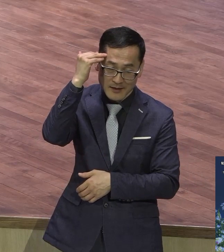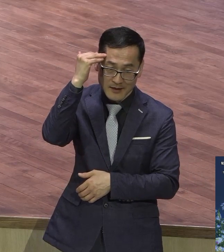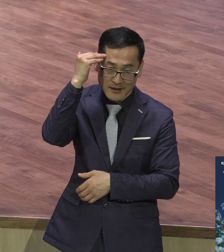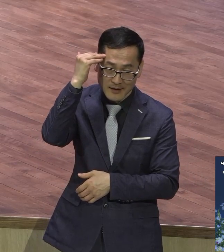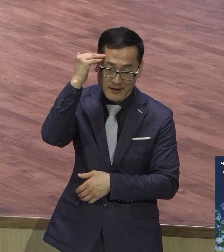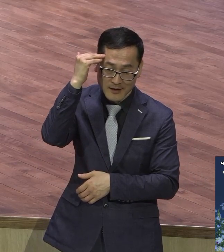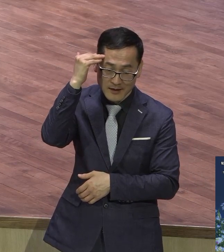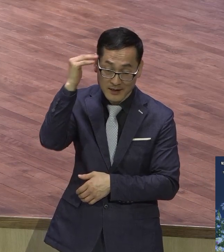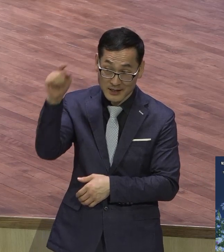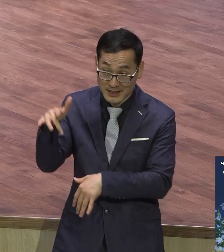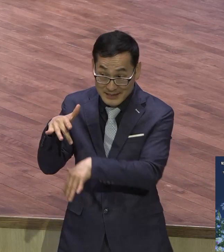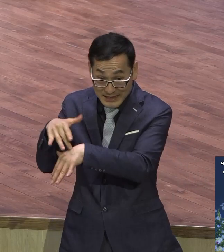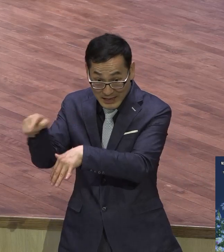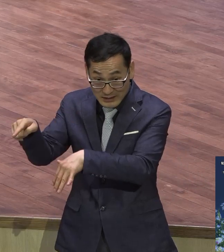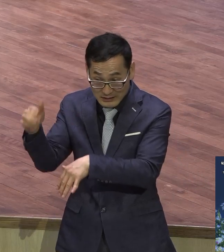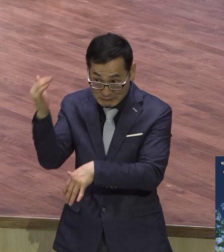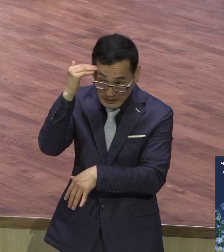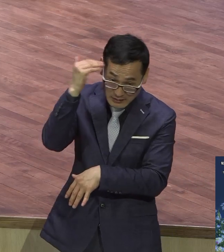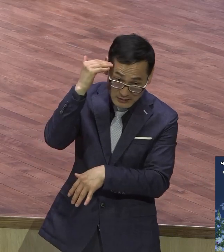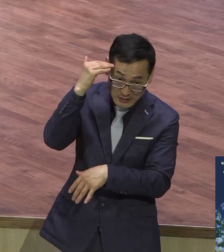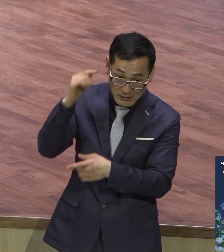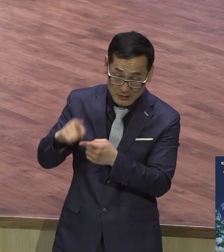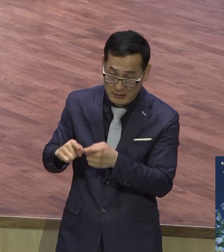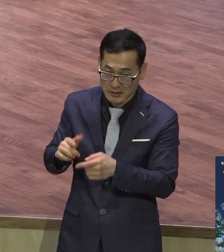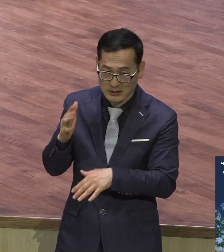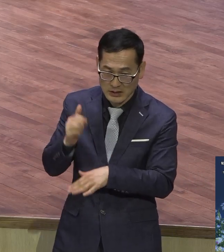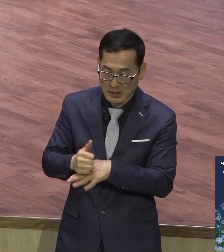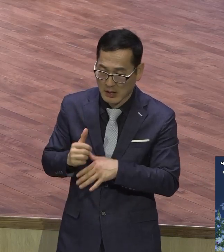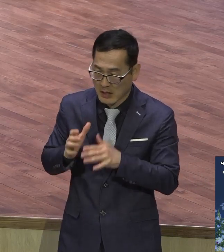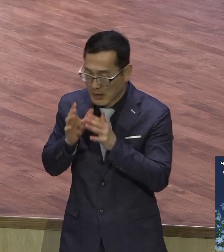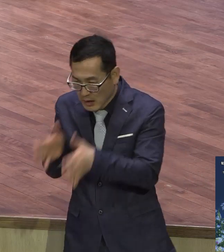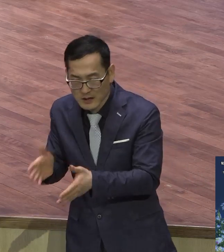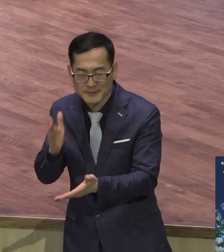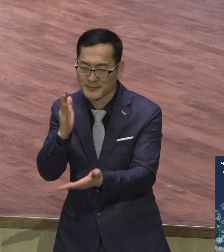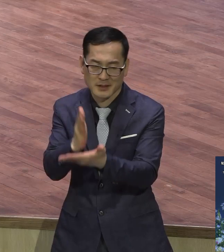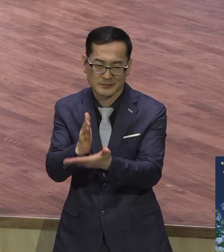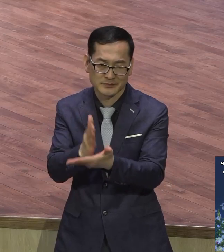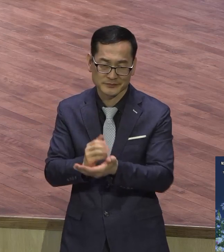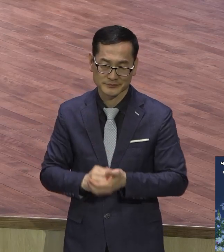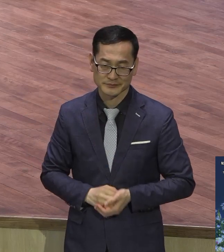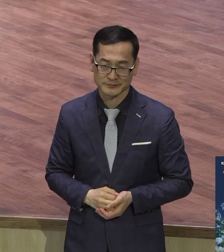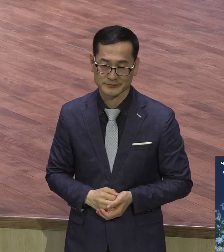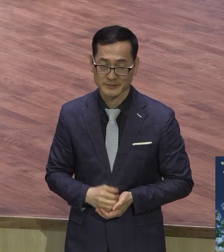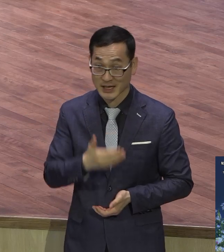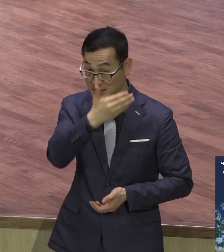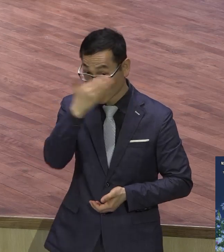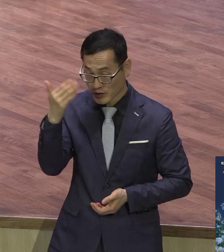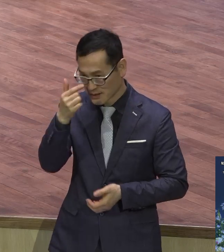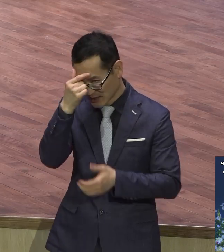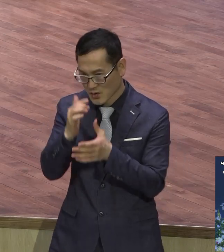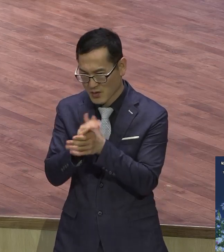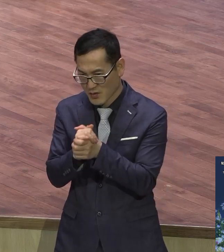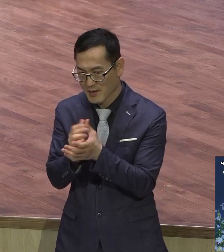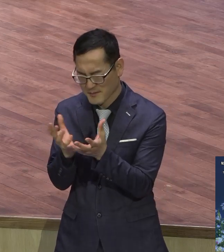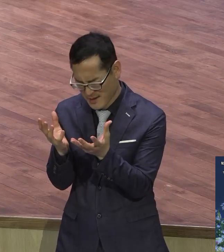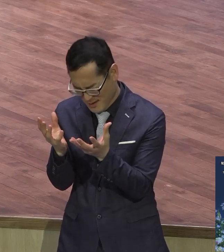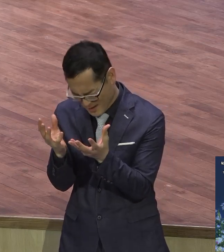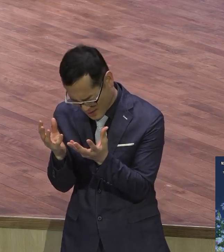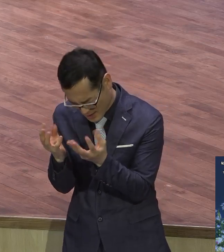사탄에게 속지 마시기 바랍니다. 속지 마세요. 우리 청년들 진짜 기도 많이 하잖아요. 기도 많이 해야 돼요.